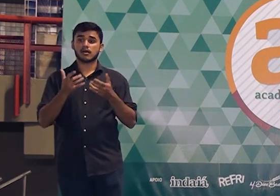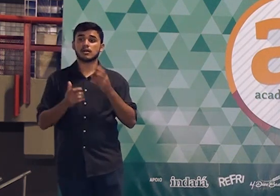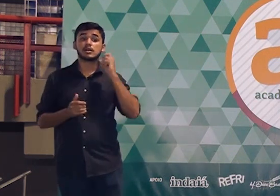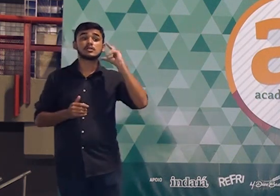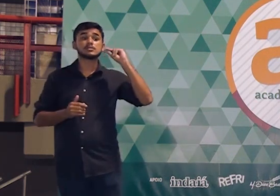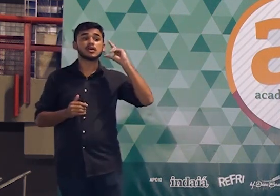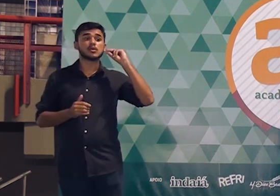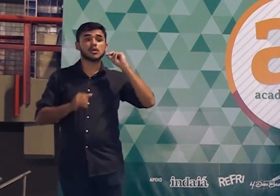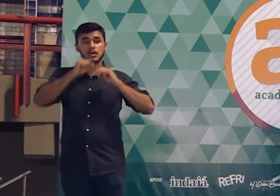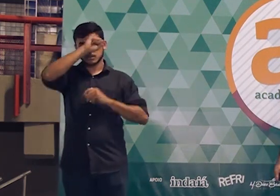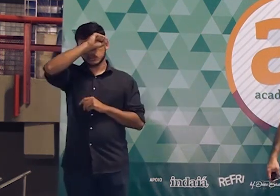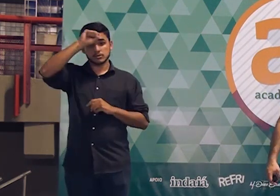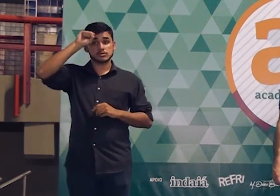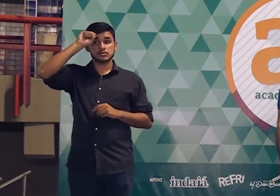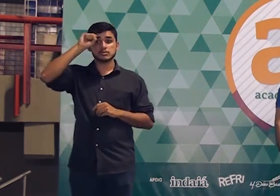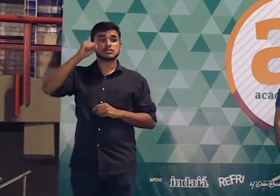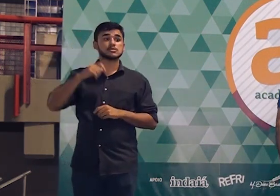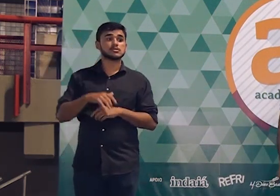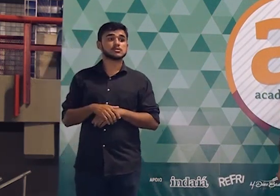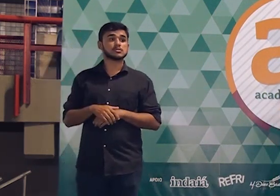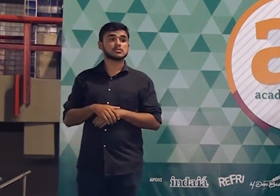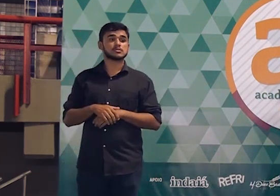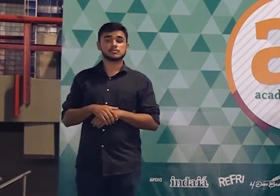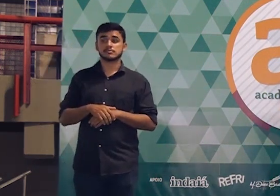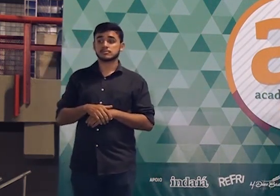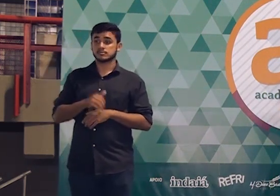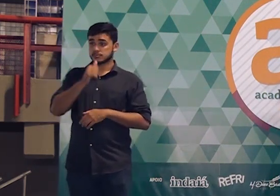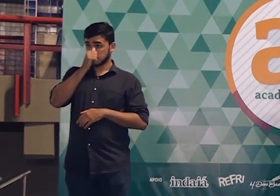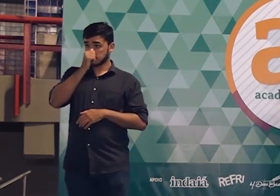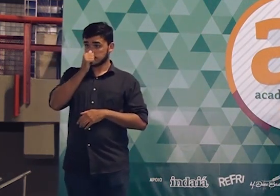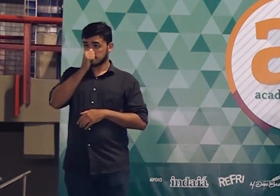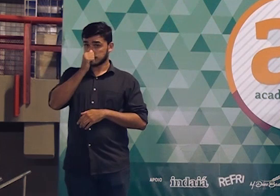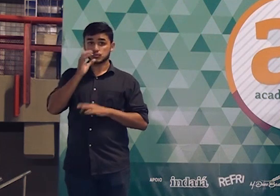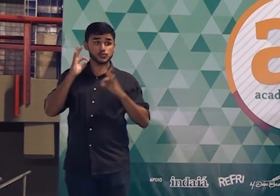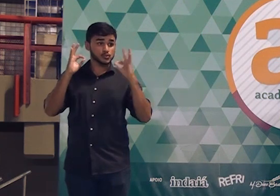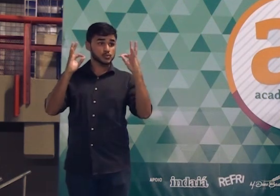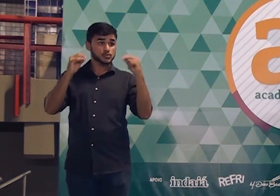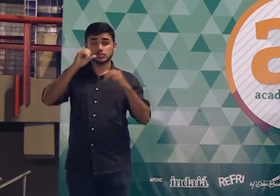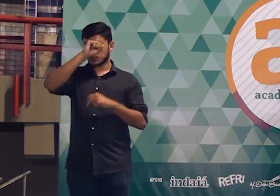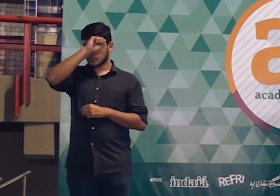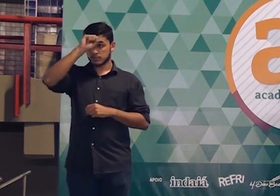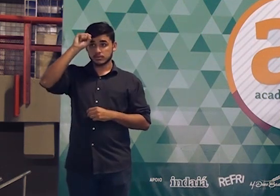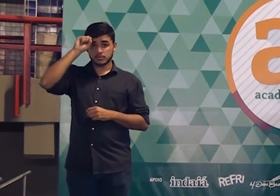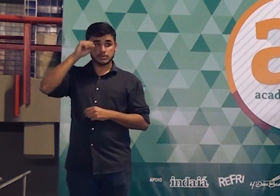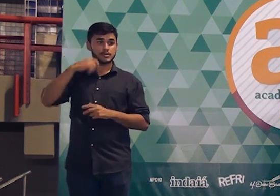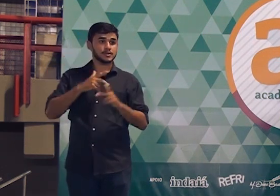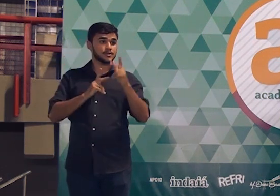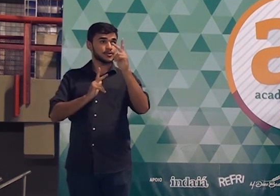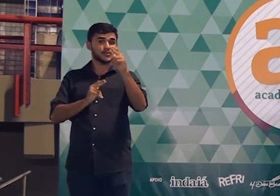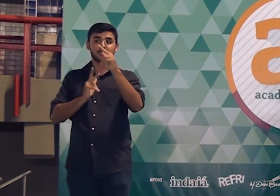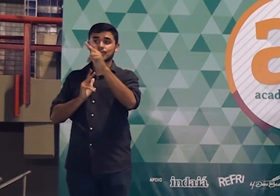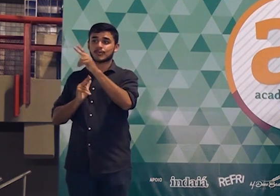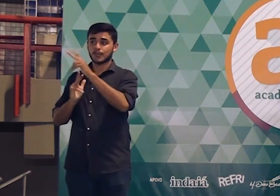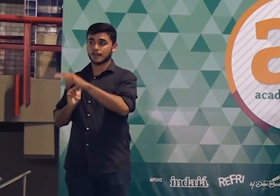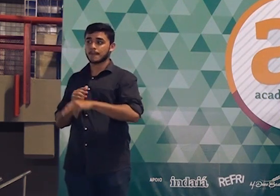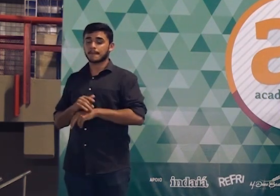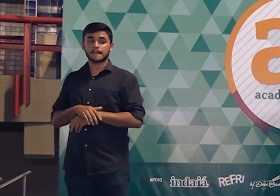celular Samsung aqui? Levanta o braço aí para ver. Todo mundo na pobreza junto comigo,